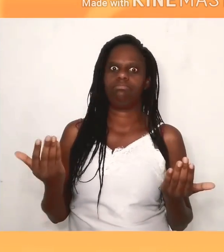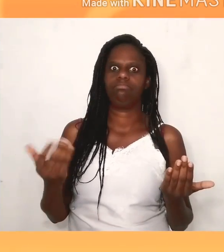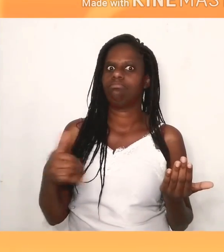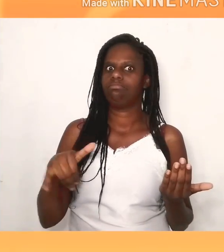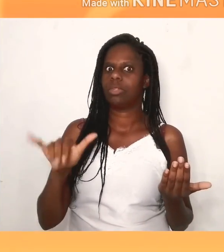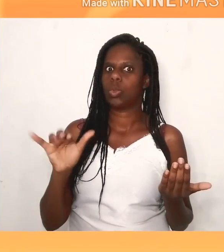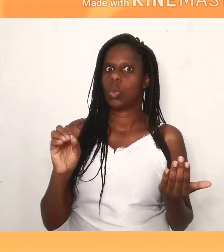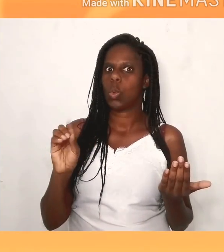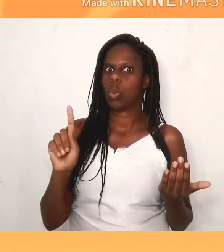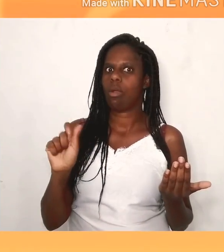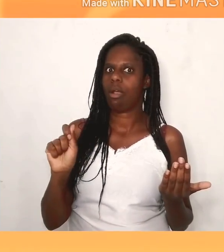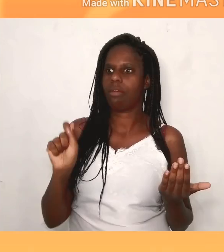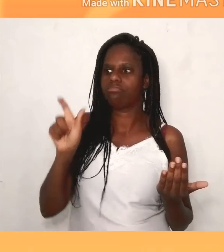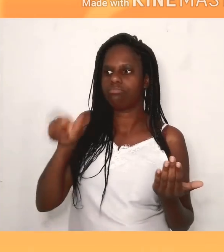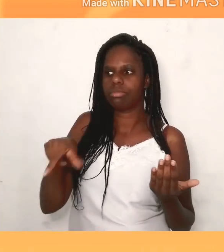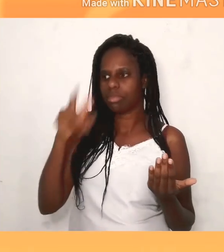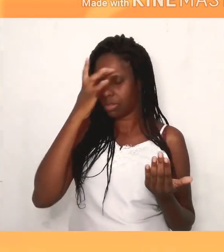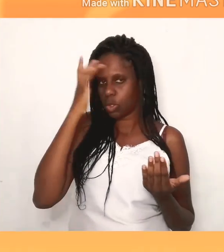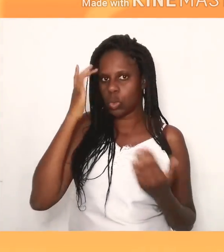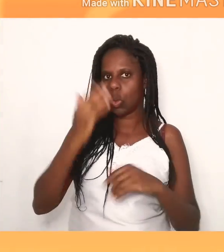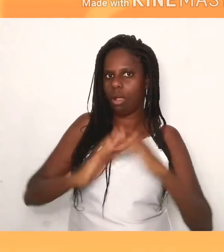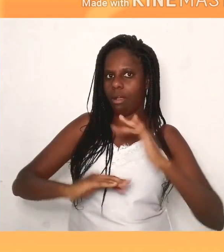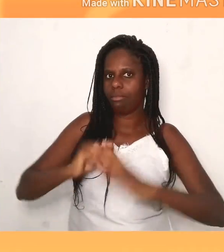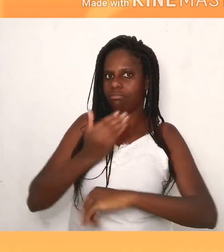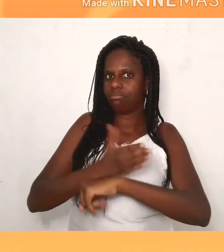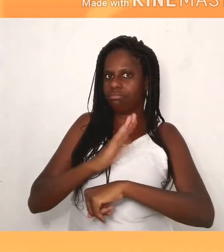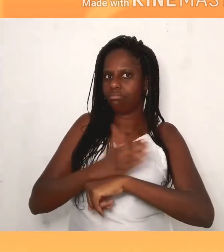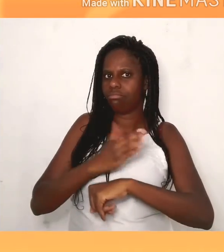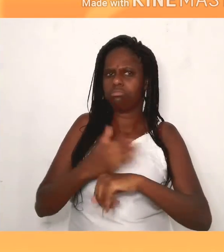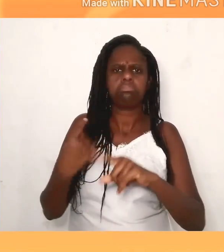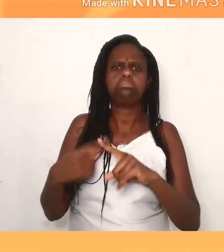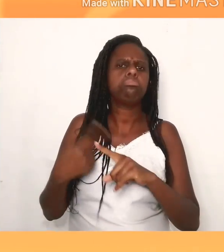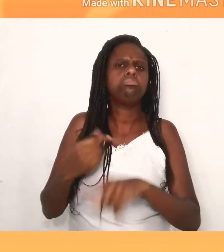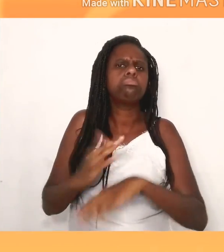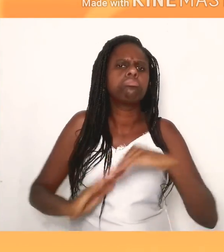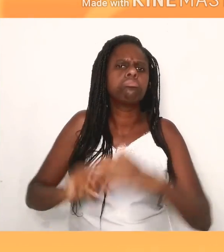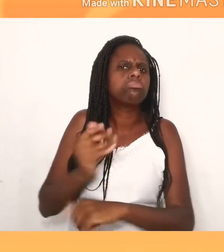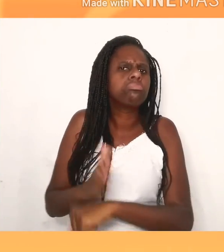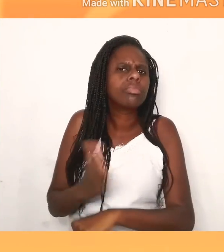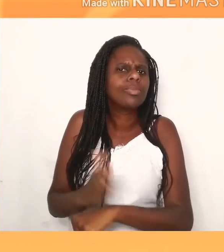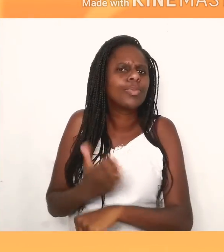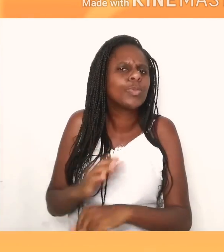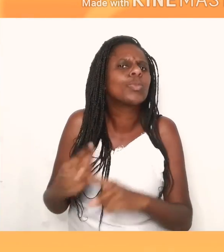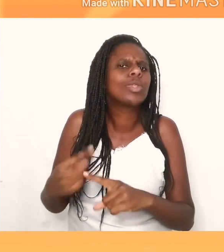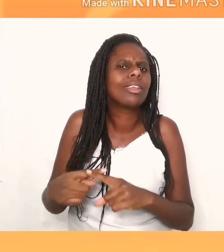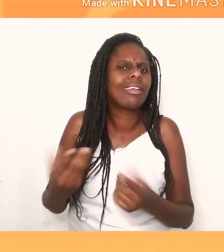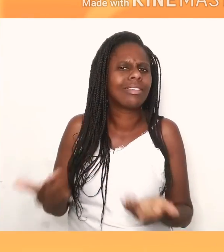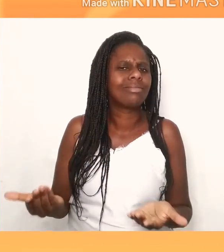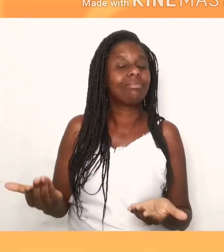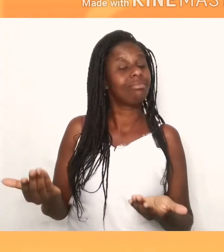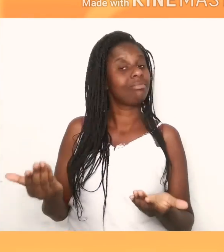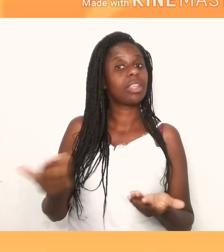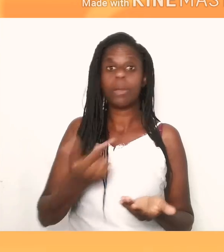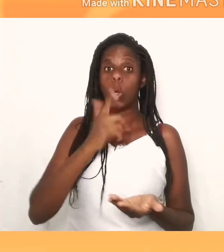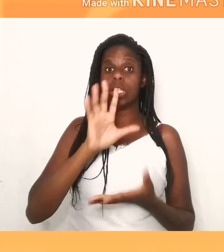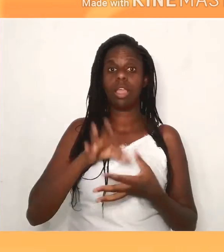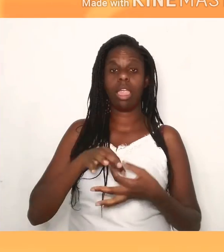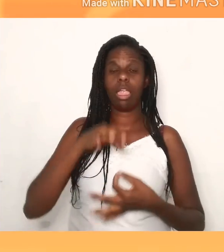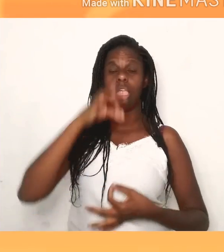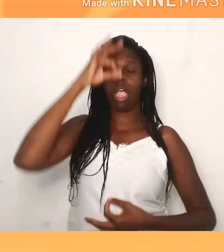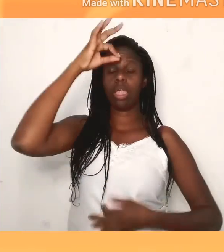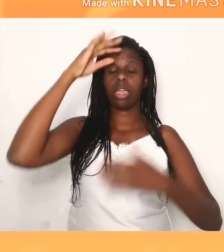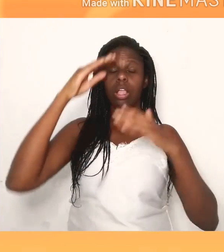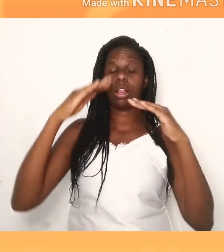flutuação. O yoga ele vive, né, todo mundo está praticando buscando o seu centro, o seu equilíbrio, ele vive todas as emoções como